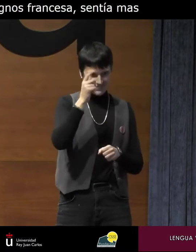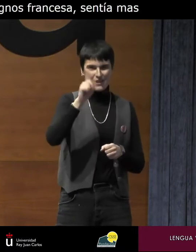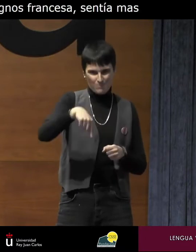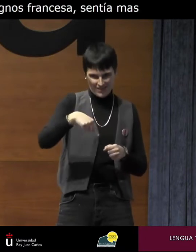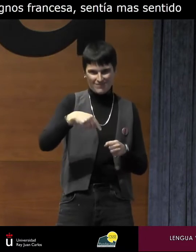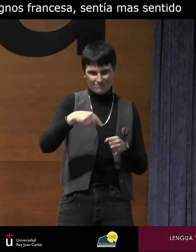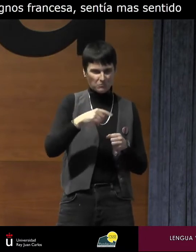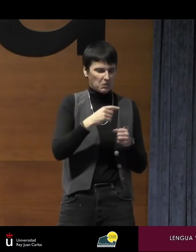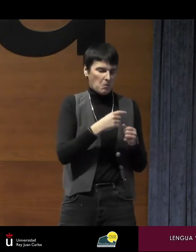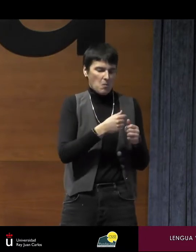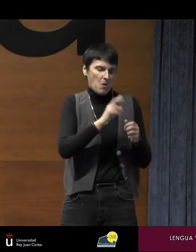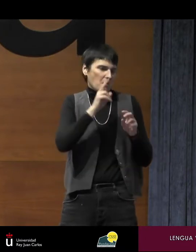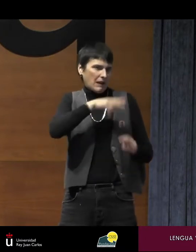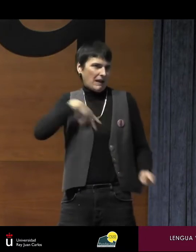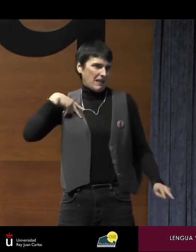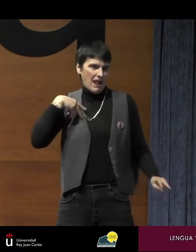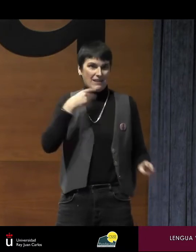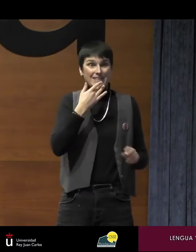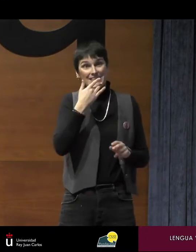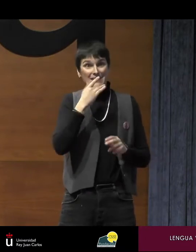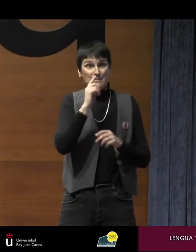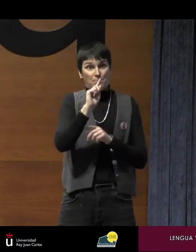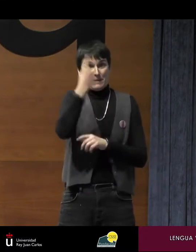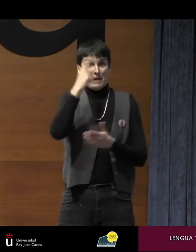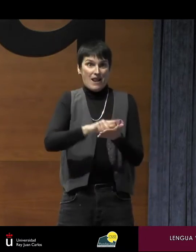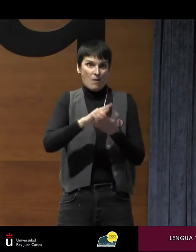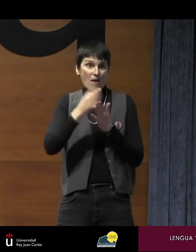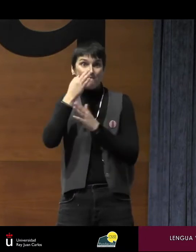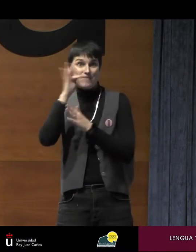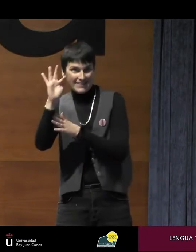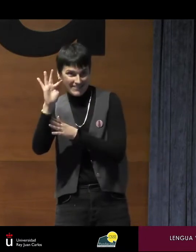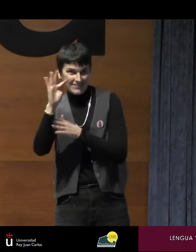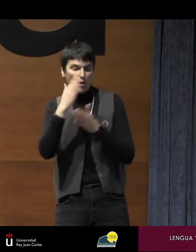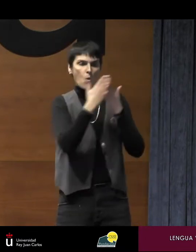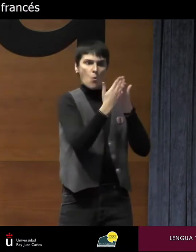también veían más valor y le añadían